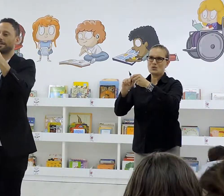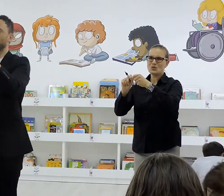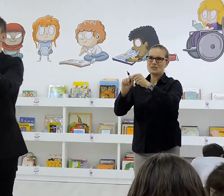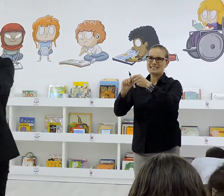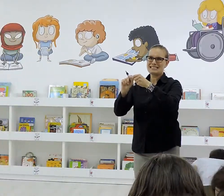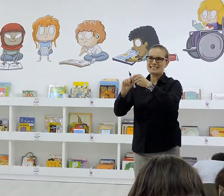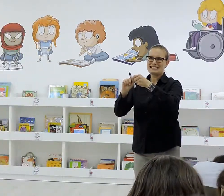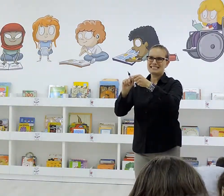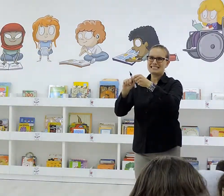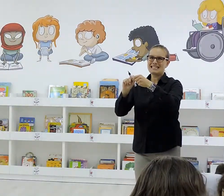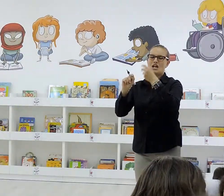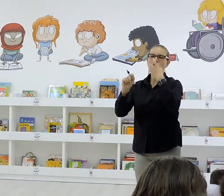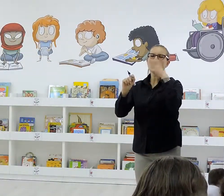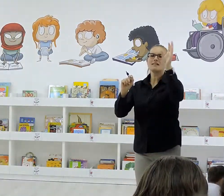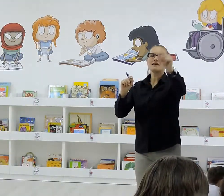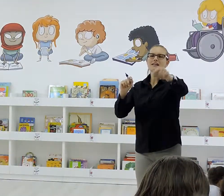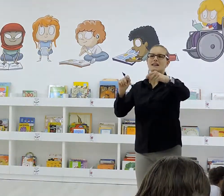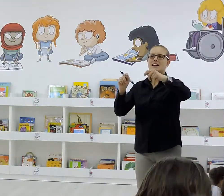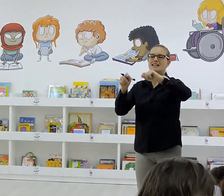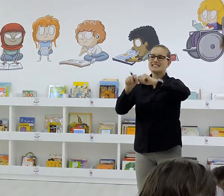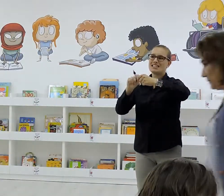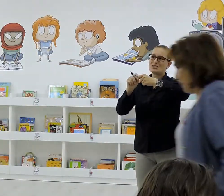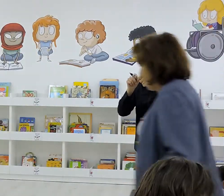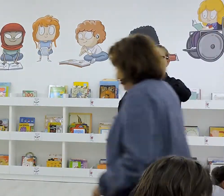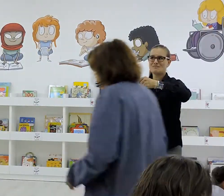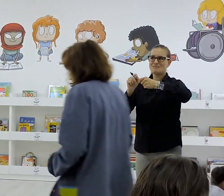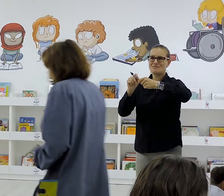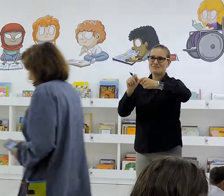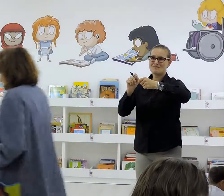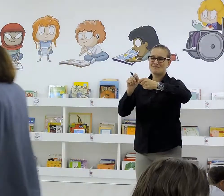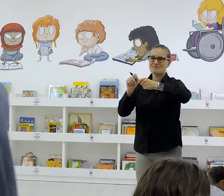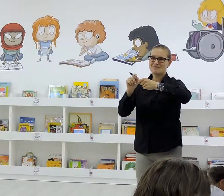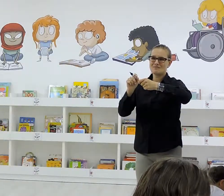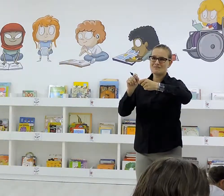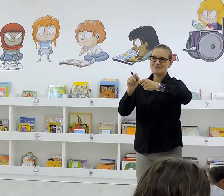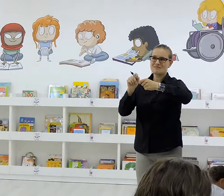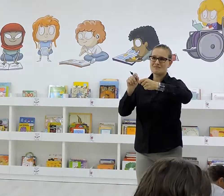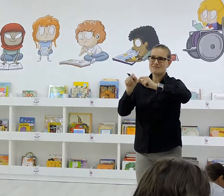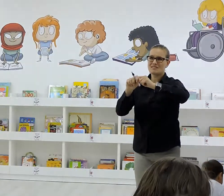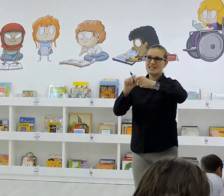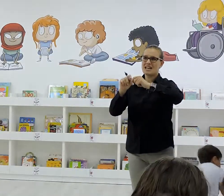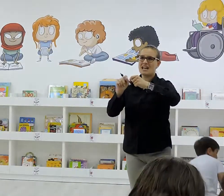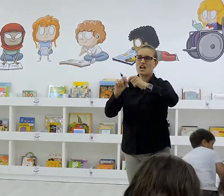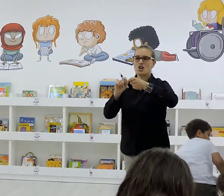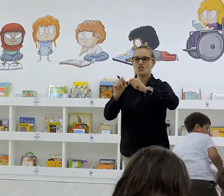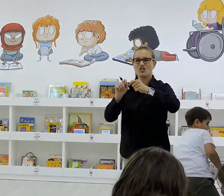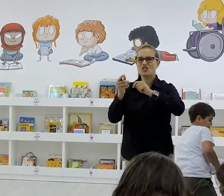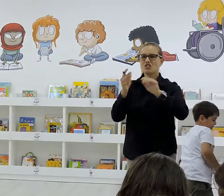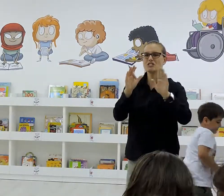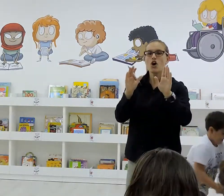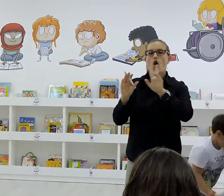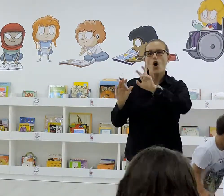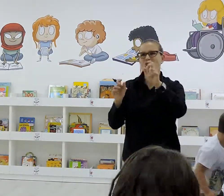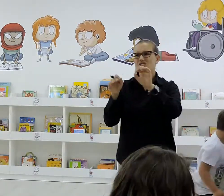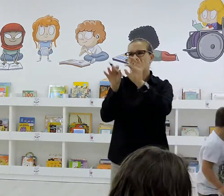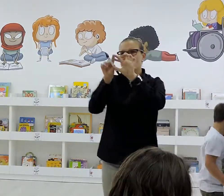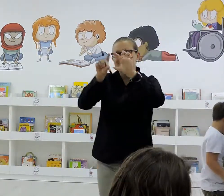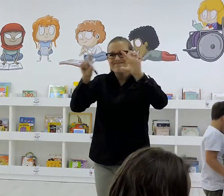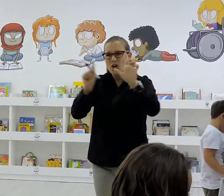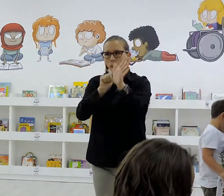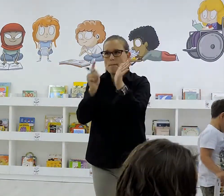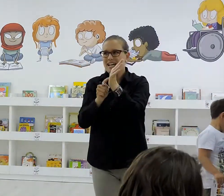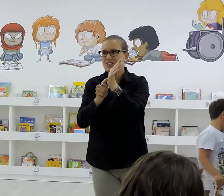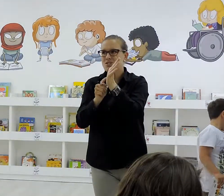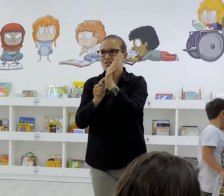Sí, ¿verdad? Está un poquito roto, entonces, como el juego consiste precisamente en romperlo, me gustaría que no tenga ningún tipo de rotura para que